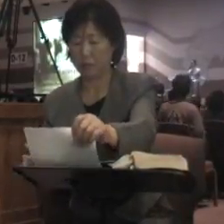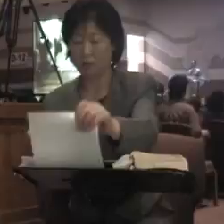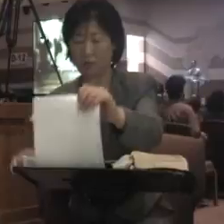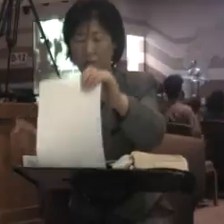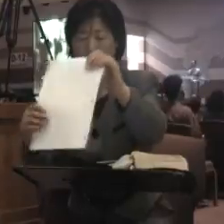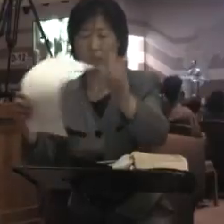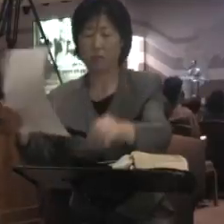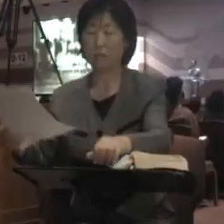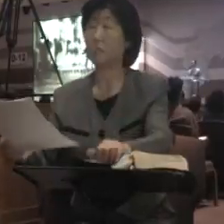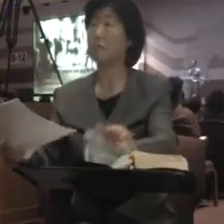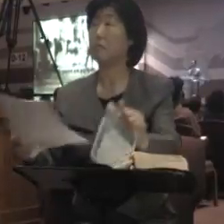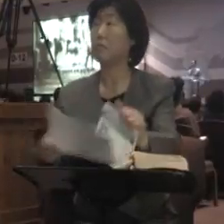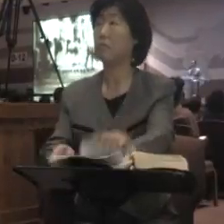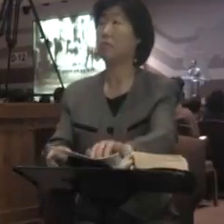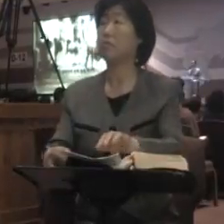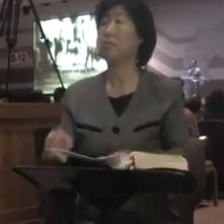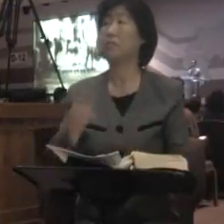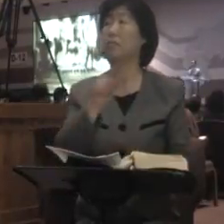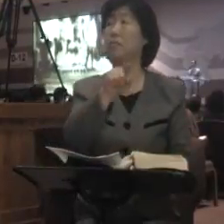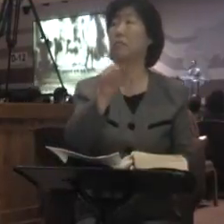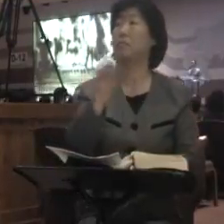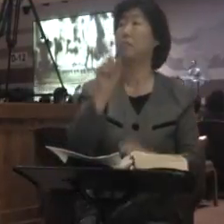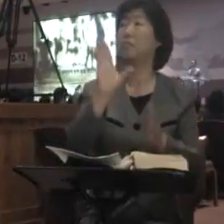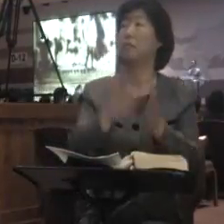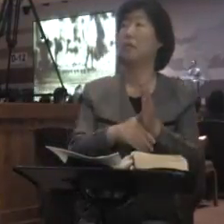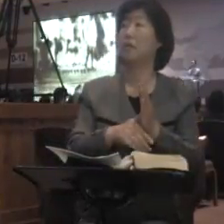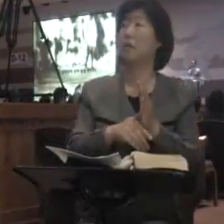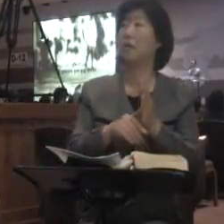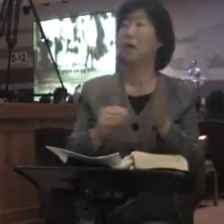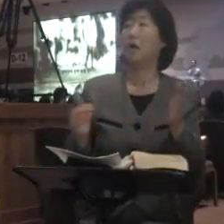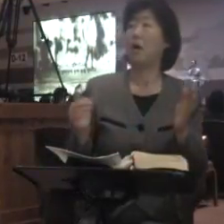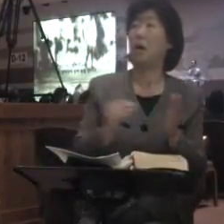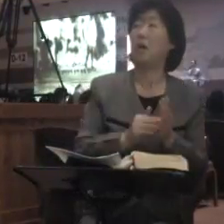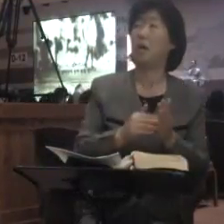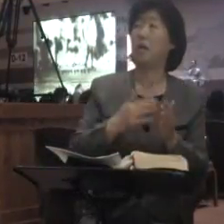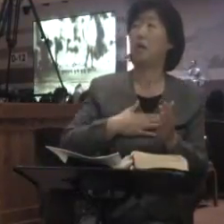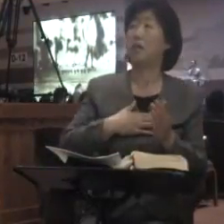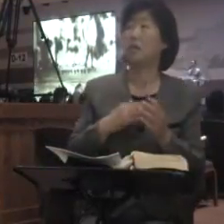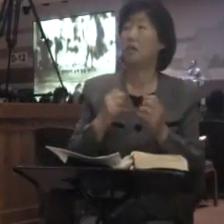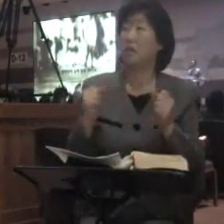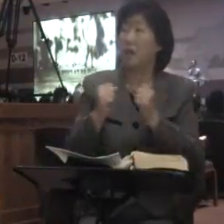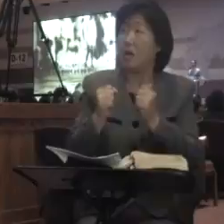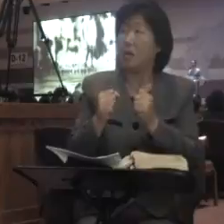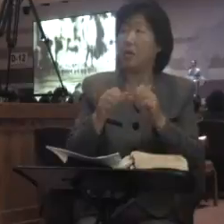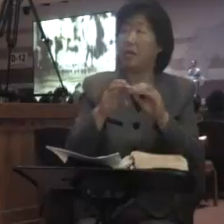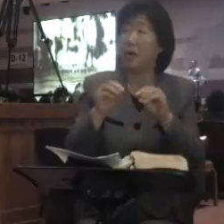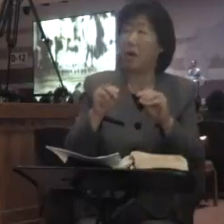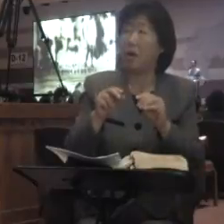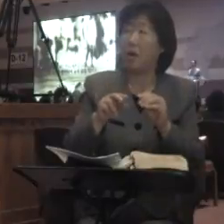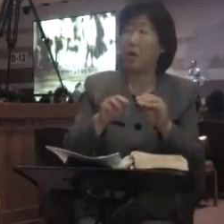너는 어느 때까지 나를 이 차가운 땅바닥에 눕혀 놓으겠느냐.